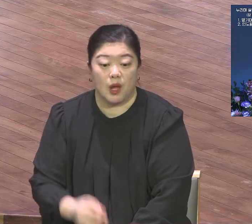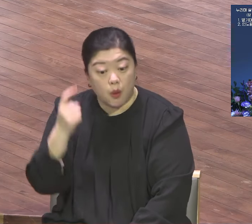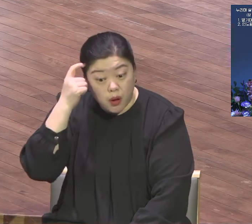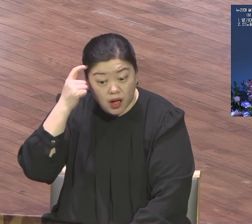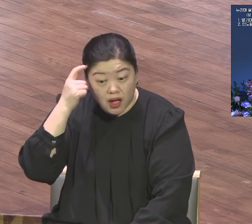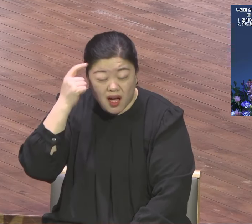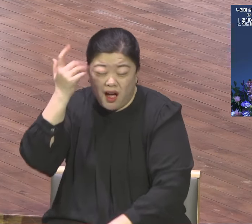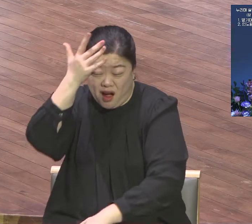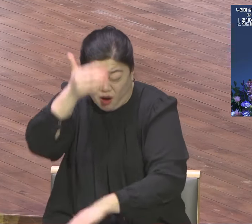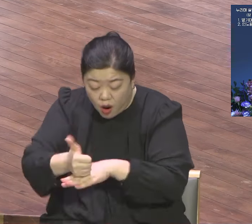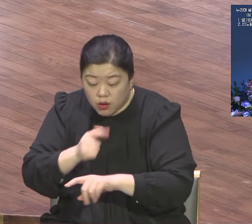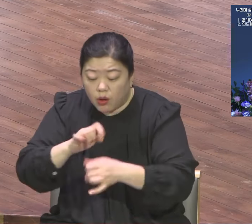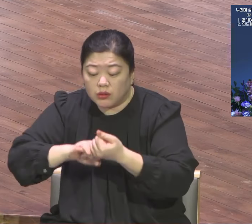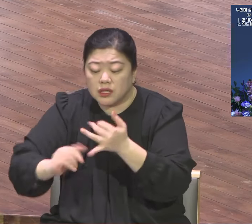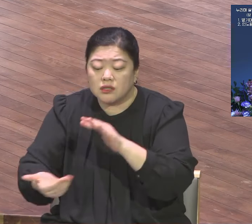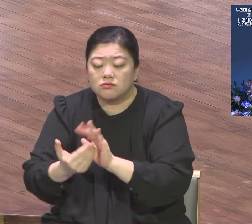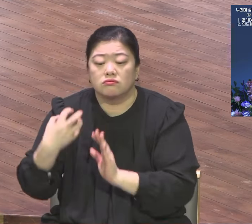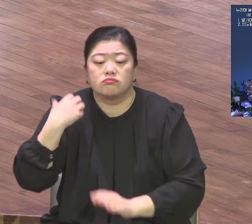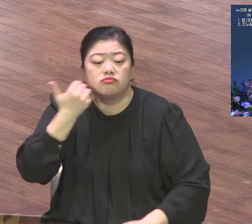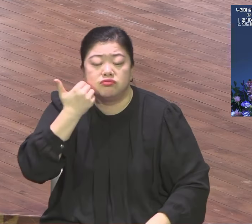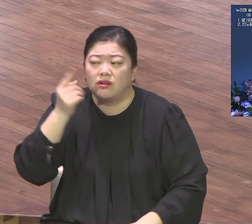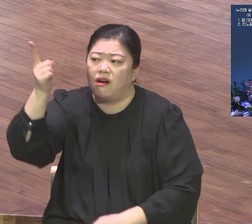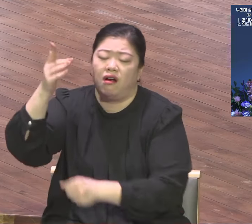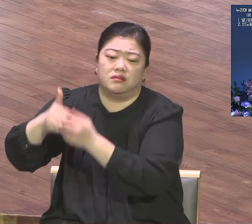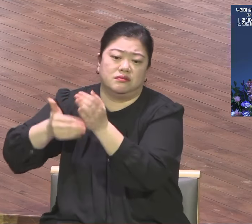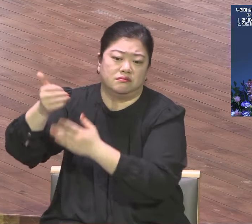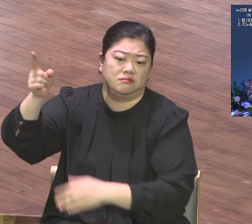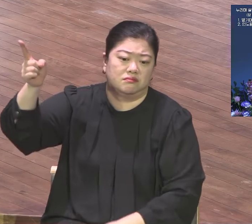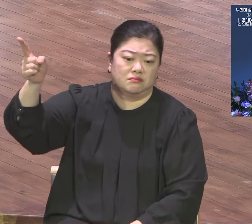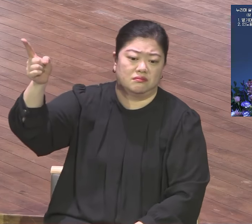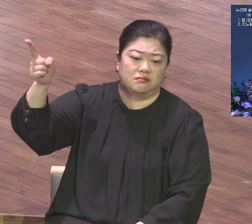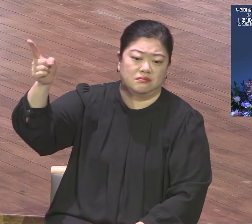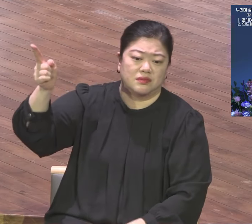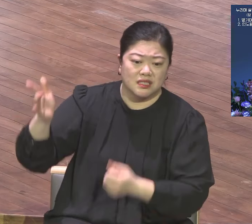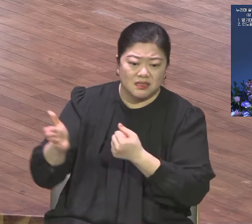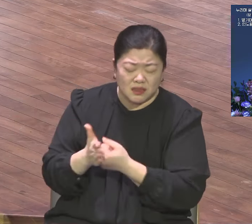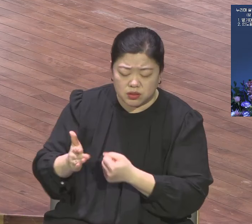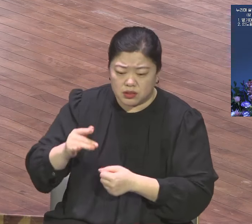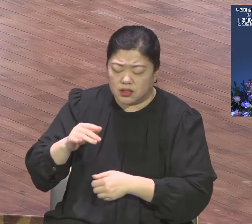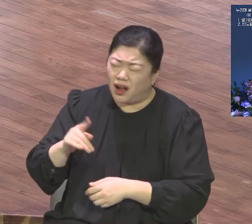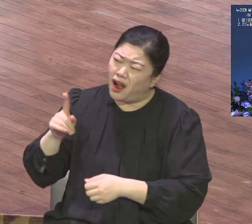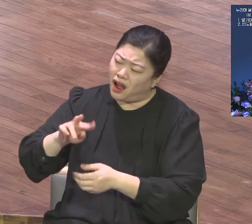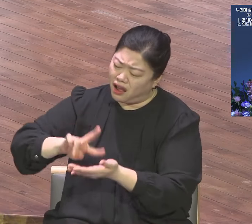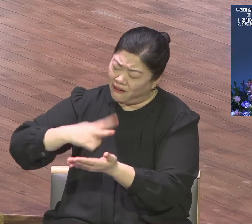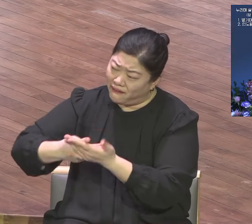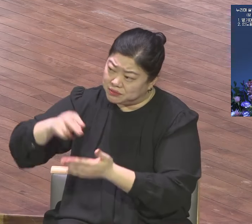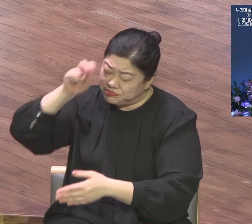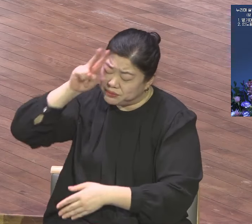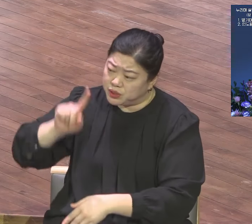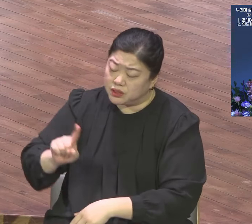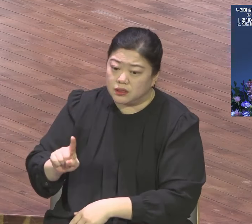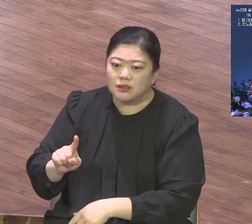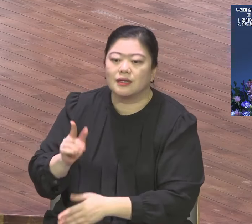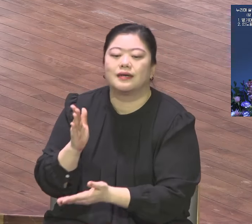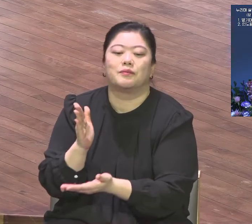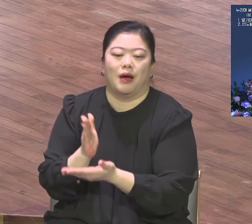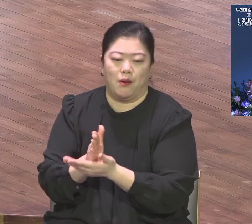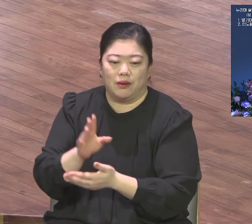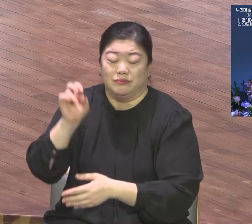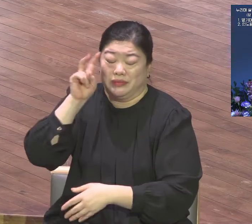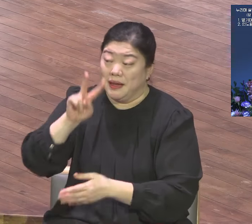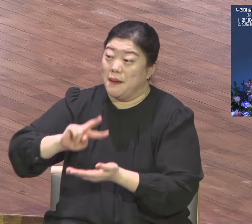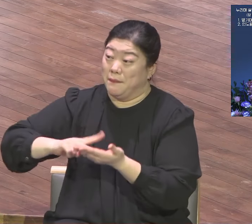성취. 이건 놓치면 안 돼요. 이걸 위해서 하나님께서는 특별한 기적도 베푸십니다.